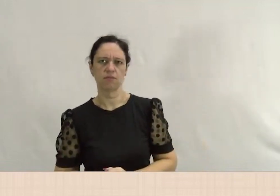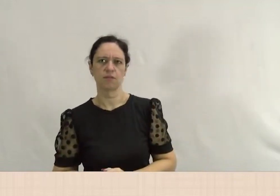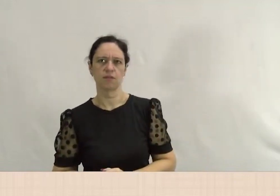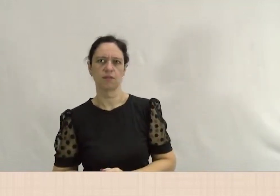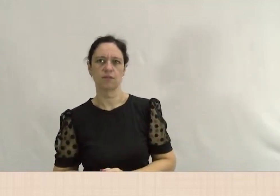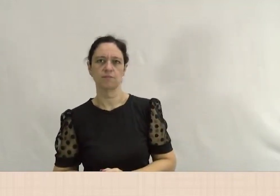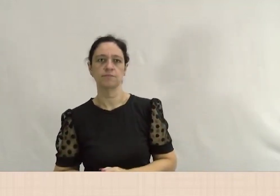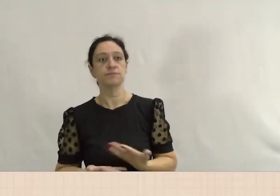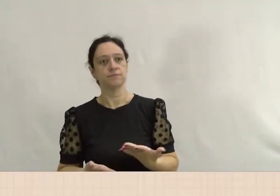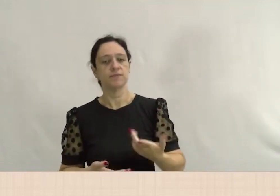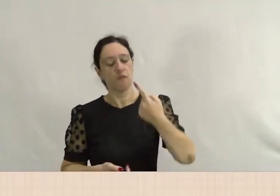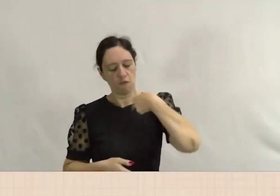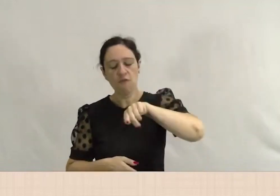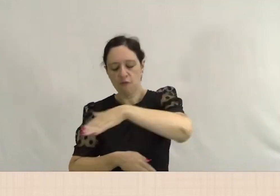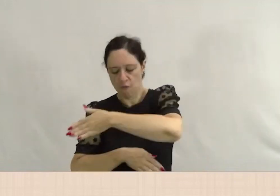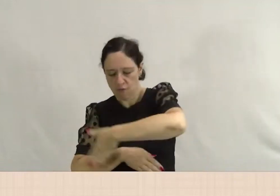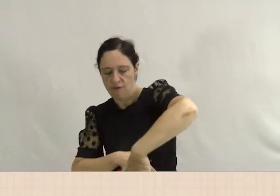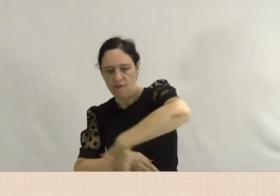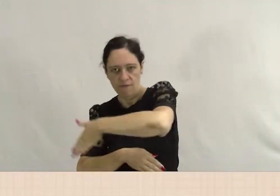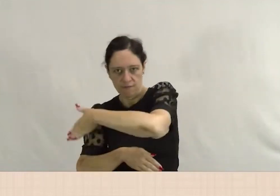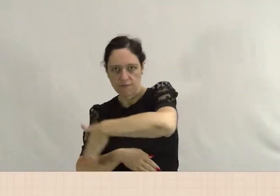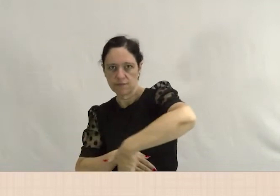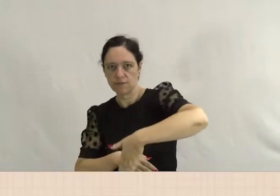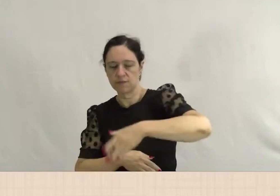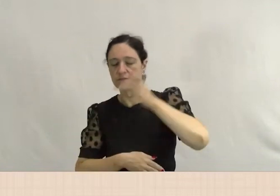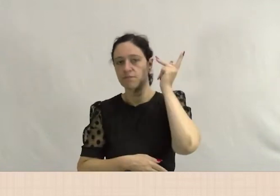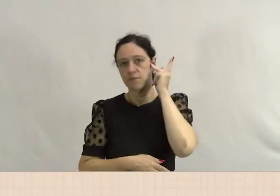Aí saíram para a Avenida Paulista.